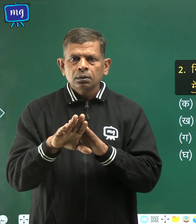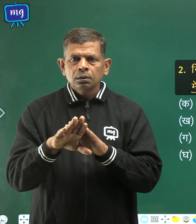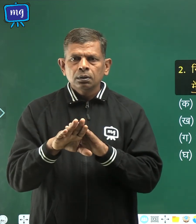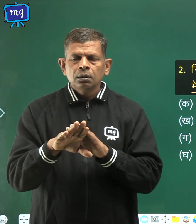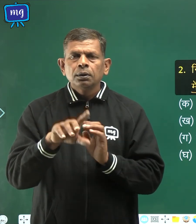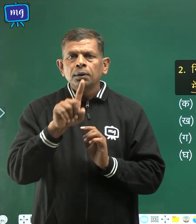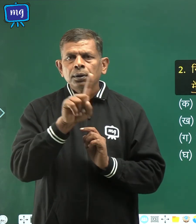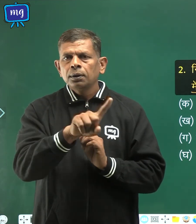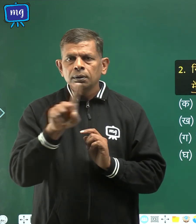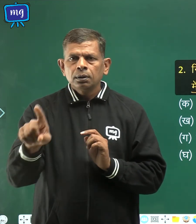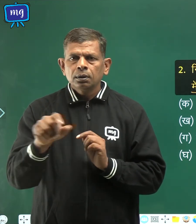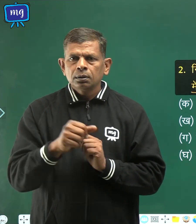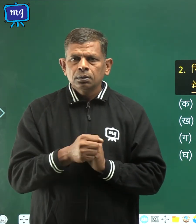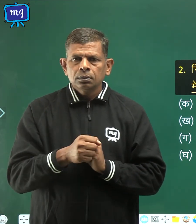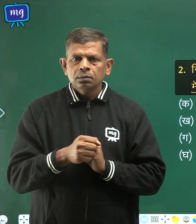एक एक